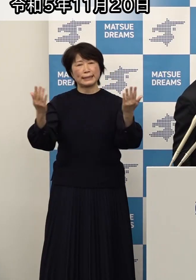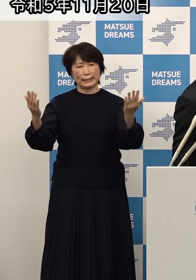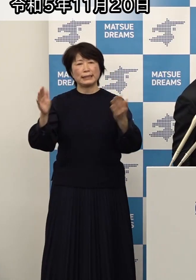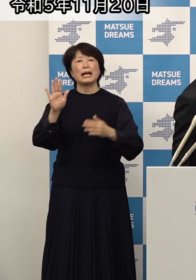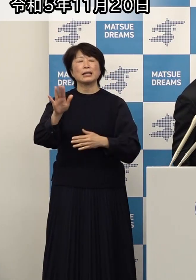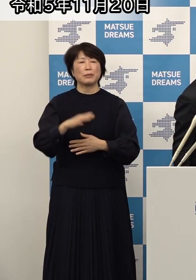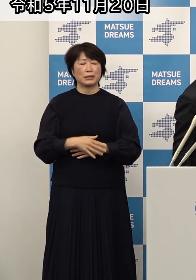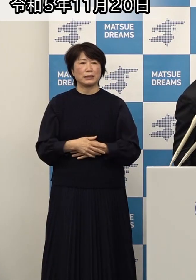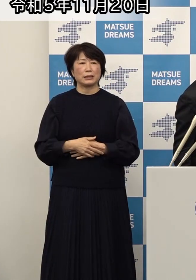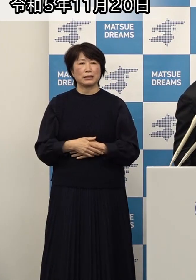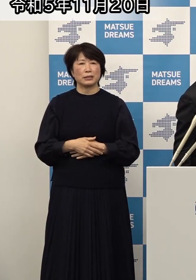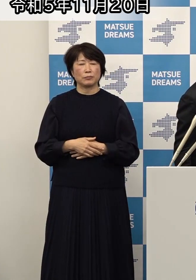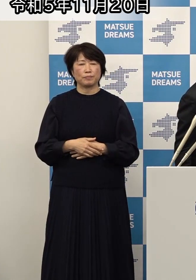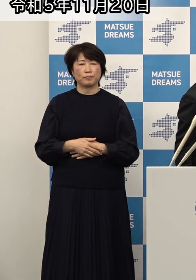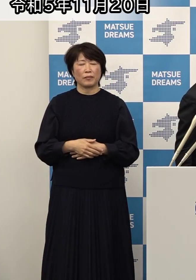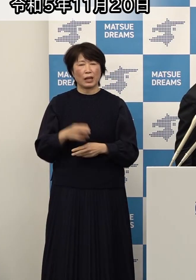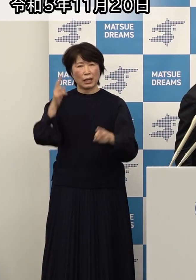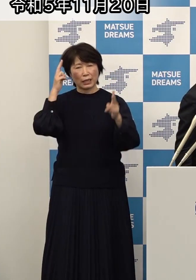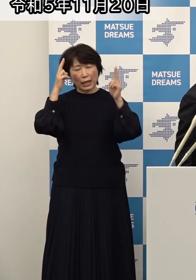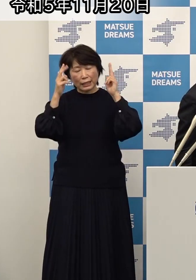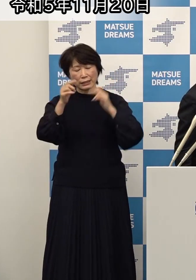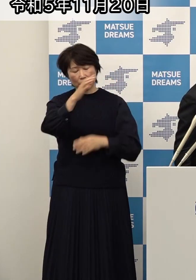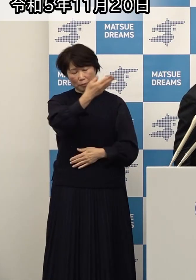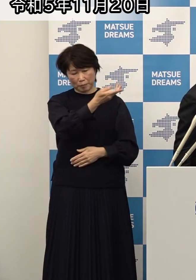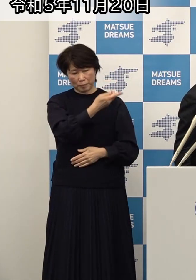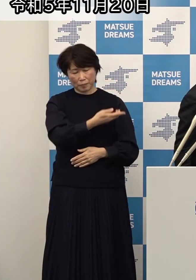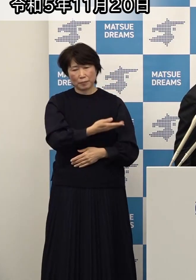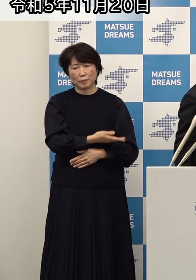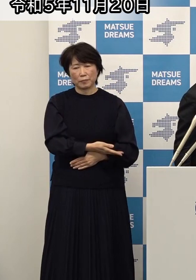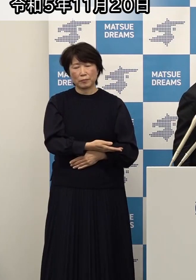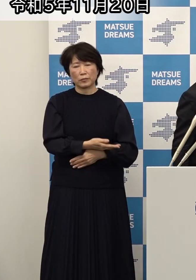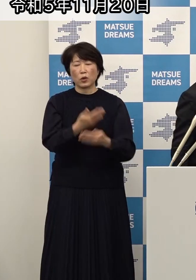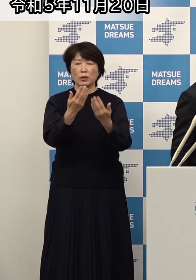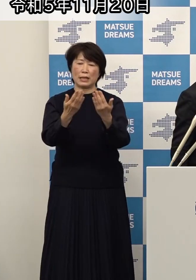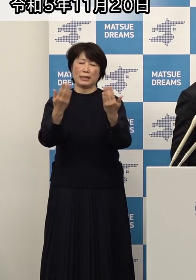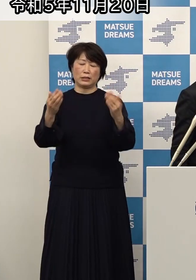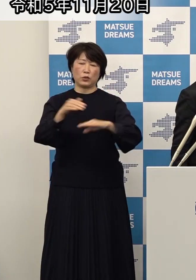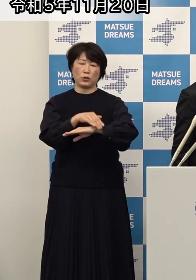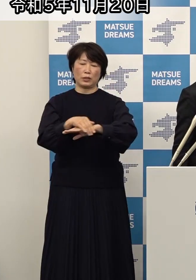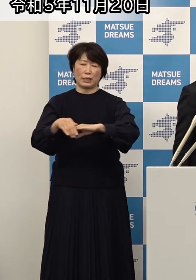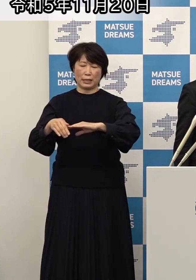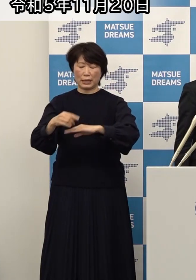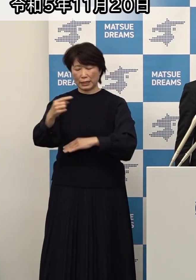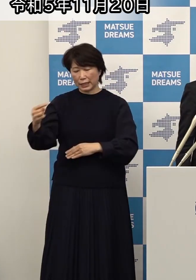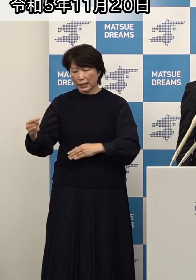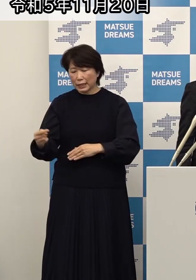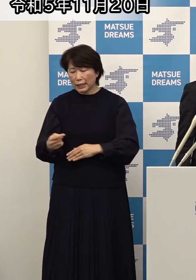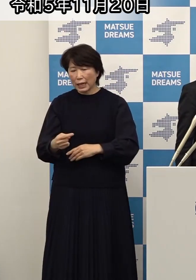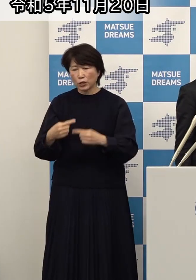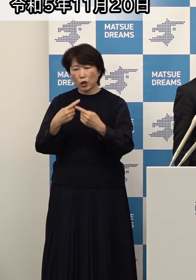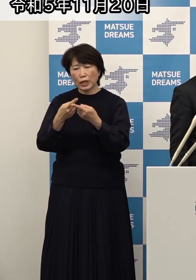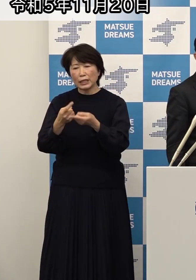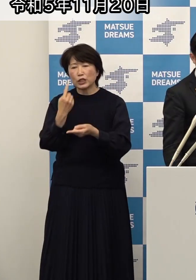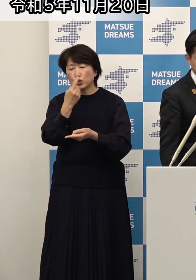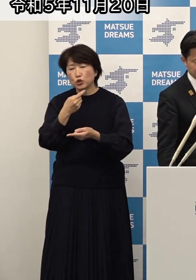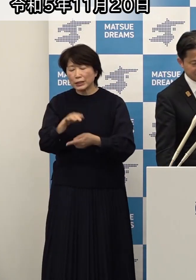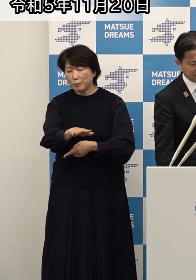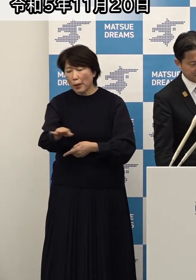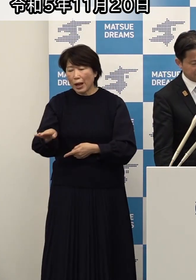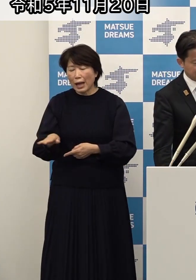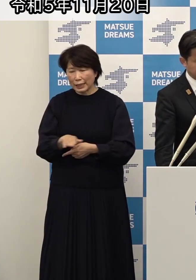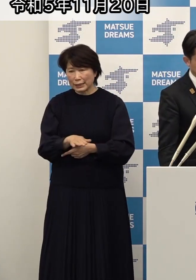。こうした会社さんがご展示をいただくという予定で、1階フロアのエントランス付近でブースを出展いただきます